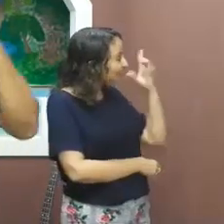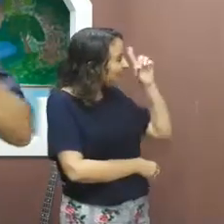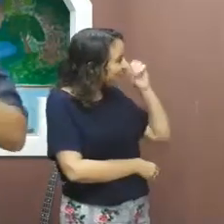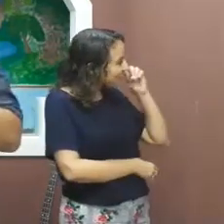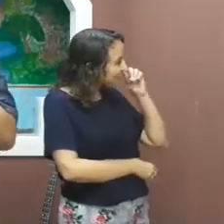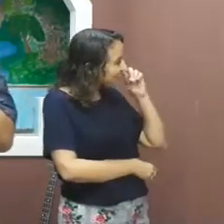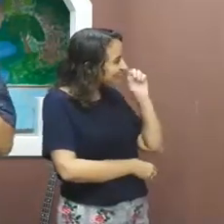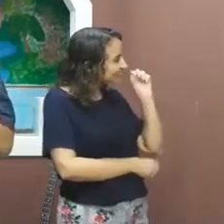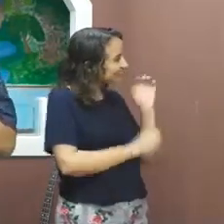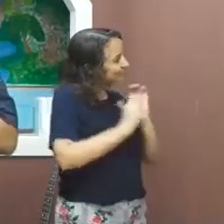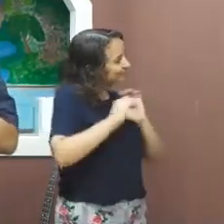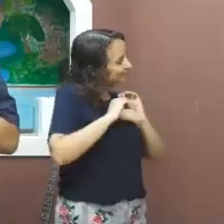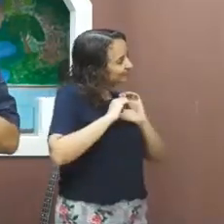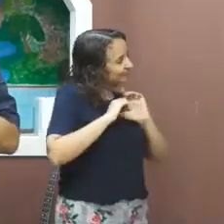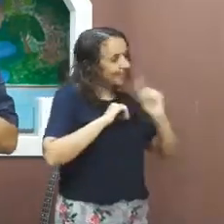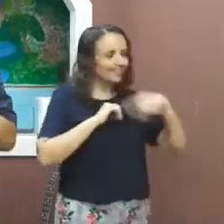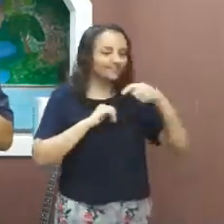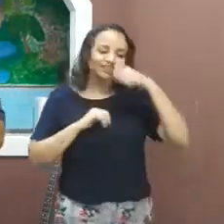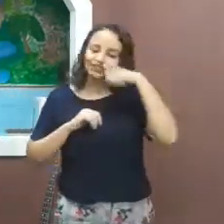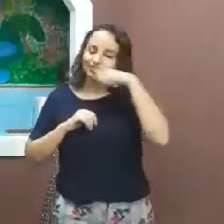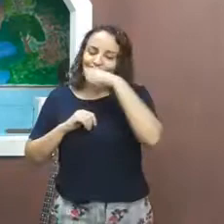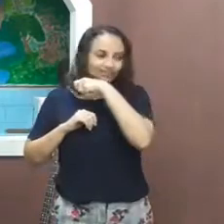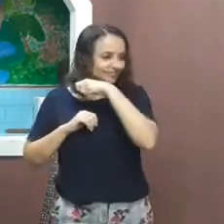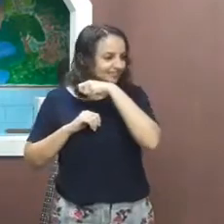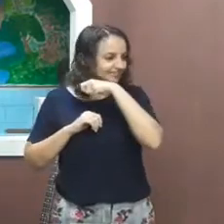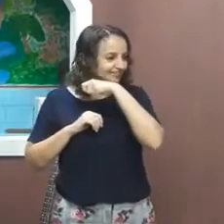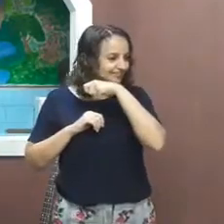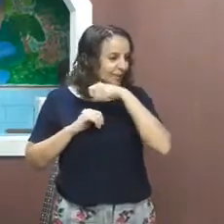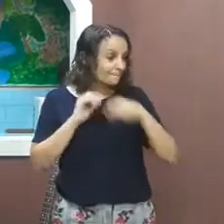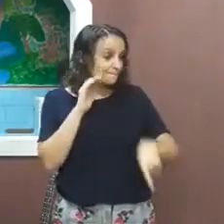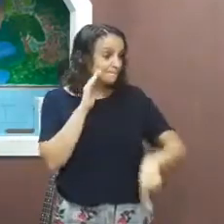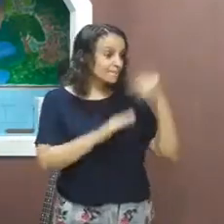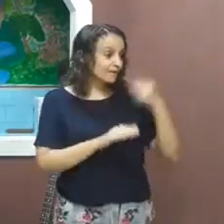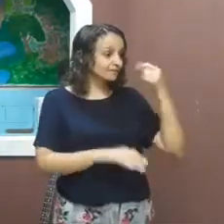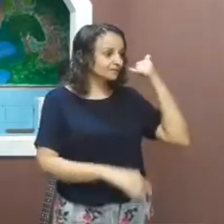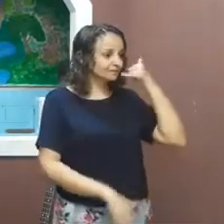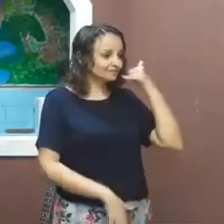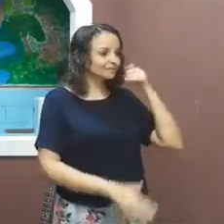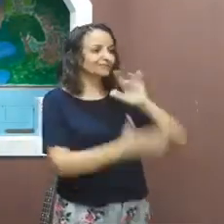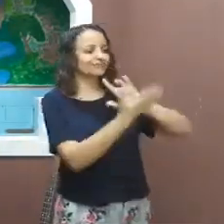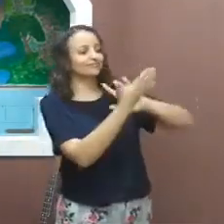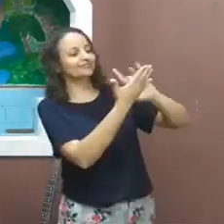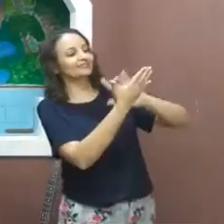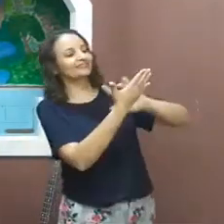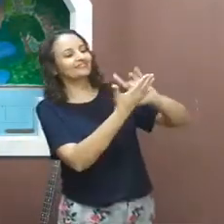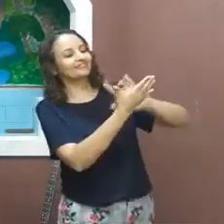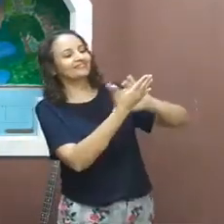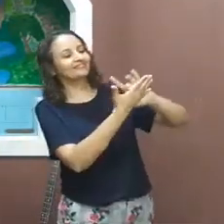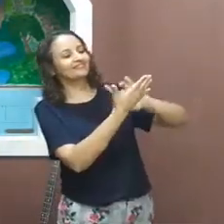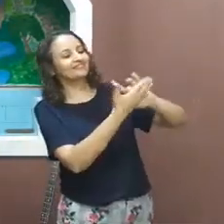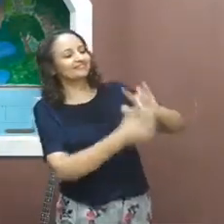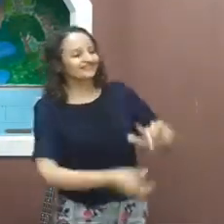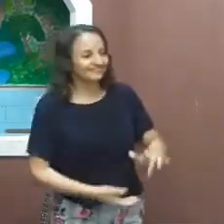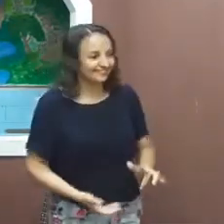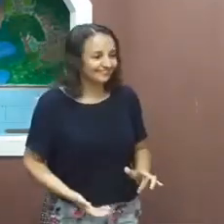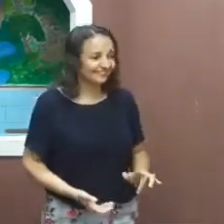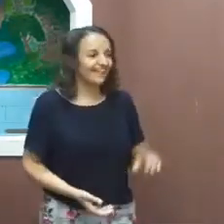E já começar a responder. Pastor, então não pode, não estou falando isso. Estou falando que nesse ritmo de